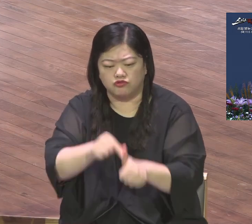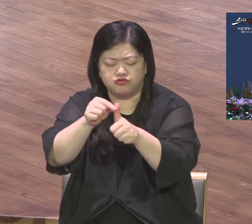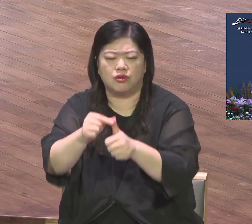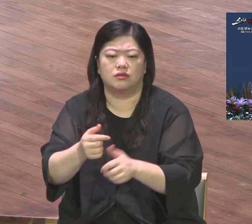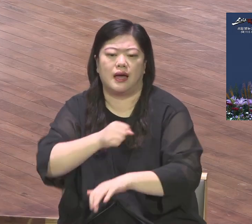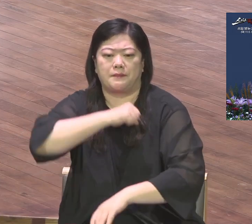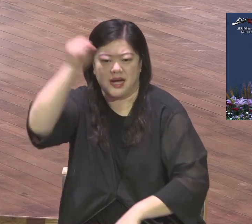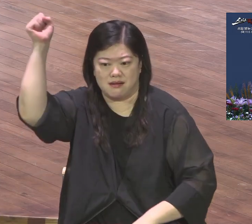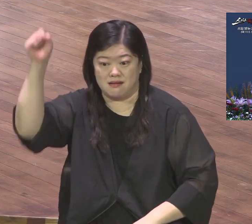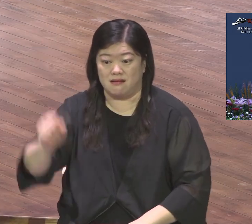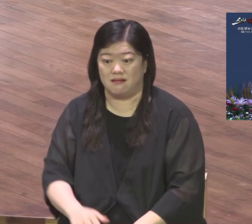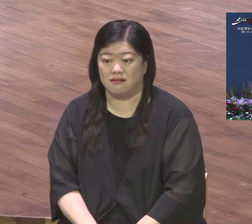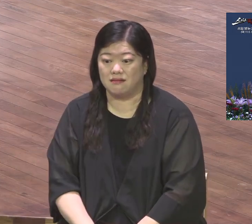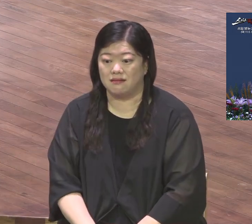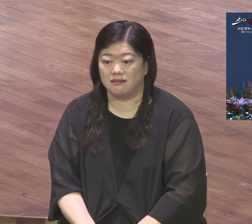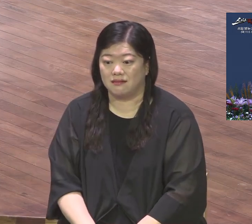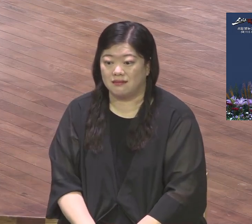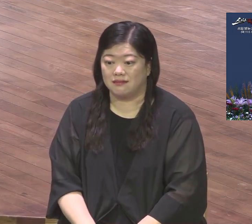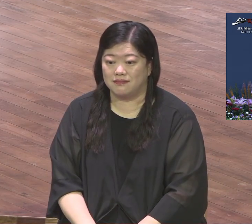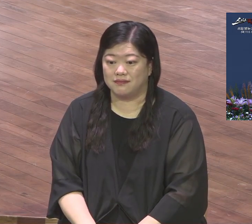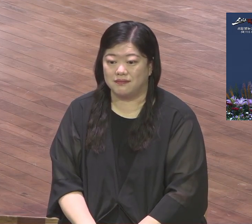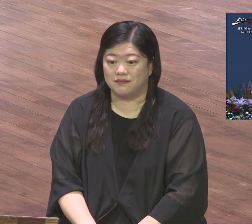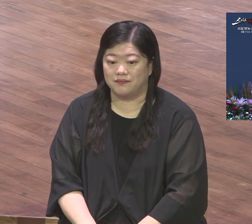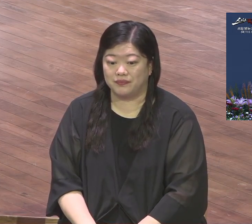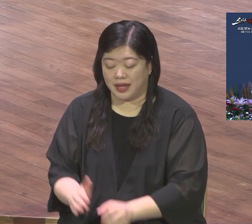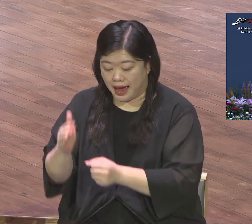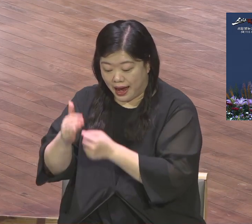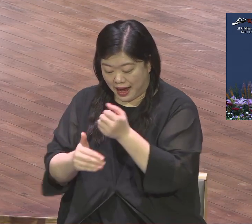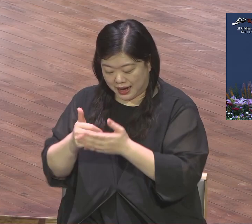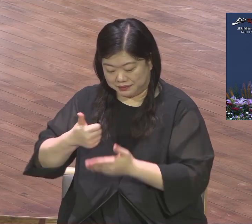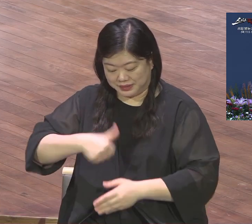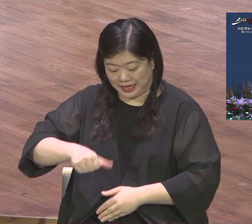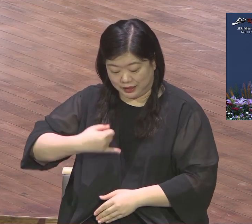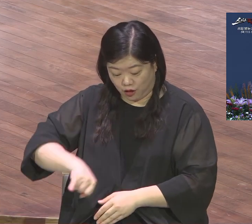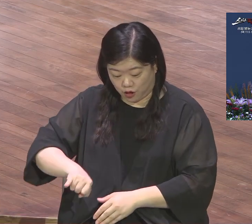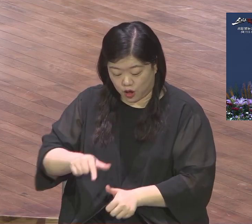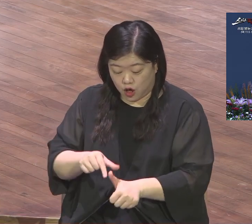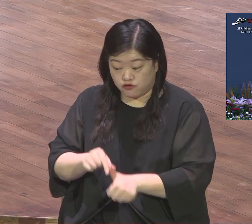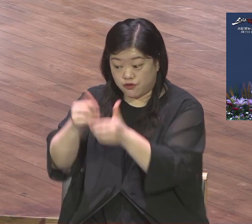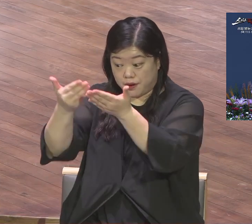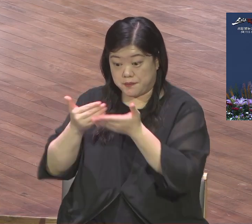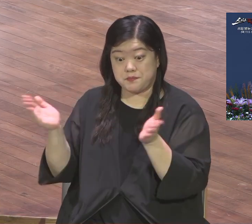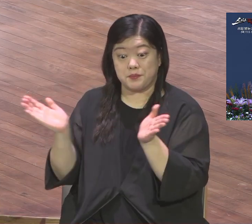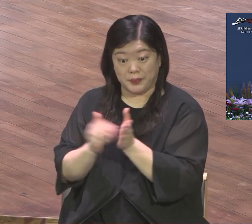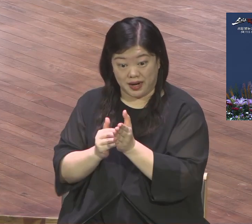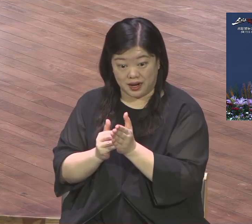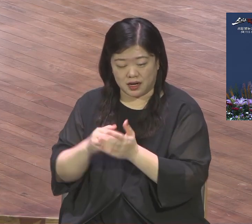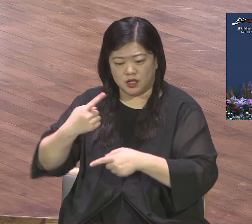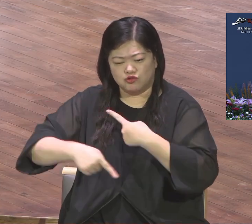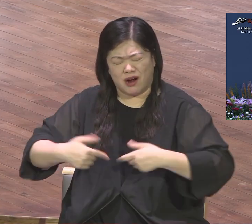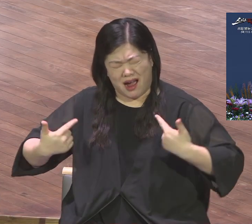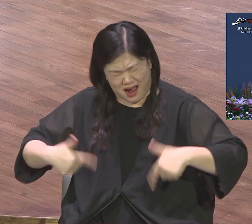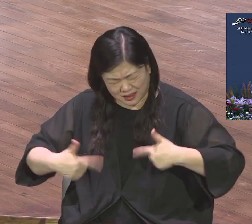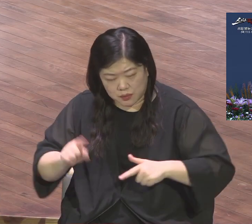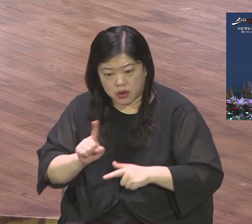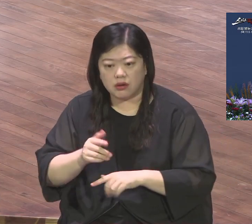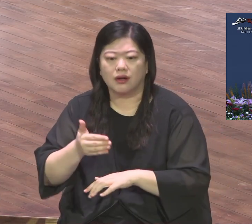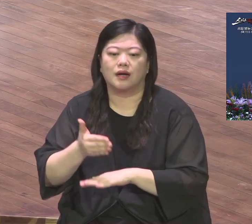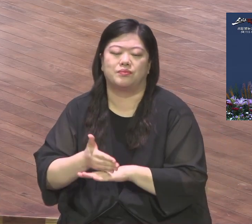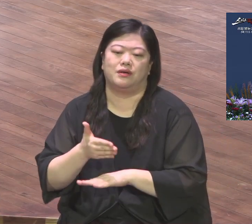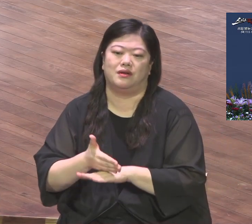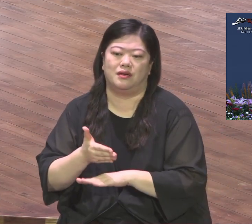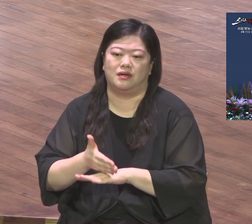되느냐? 우리는요, 구원받은 우리 하나님 자녀는 감사만 나와야 돼요. 여러분 입에서 다른 말 나오면 안